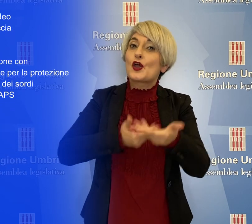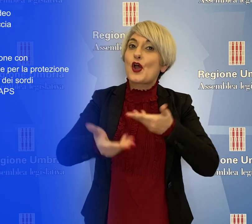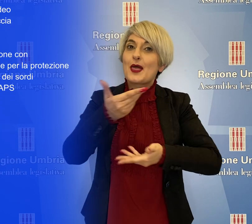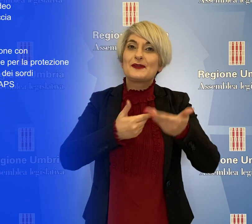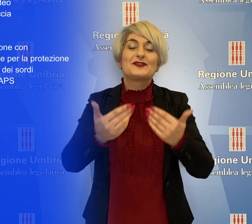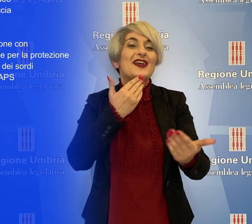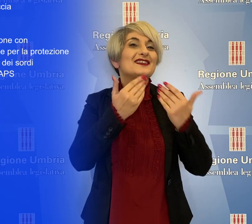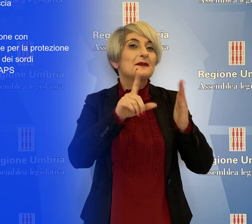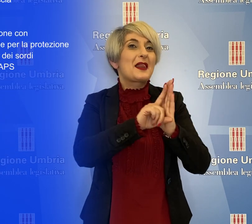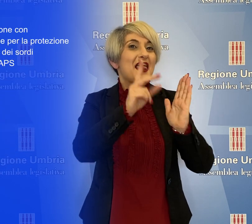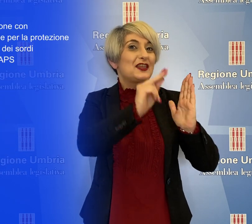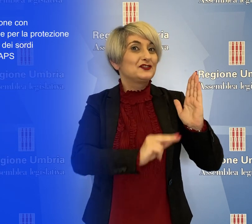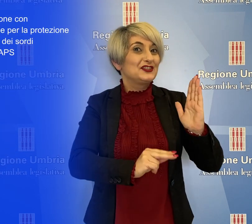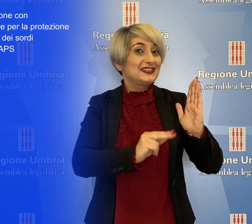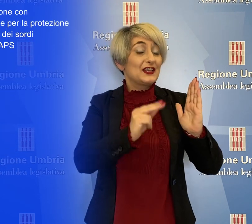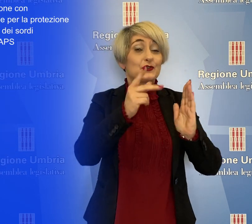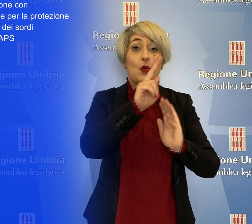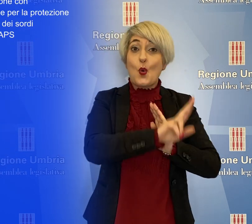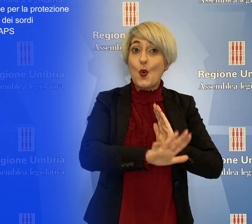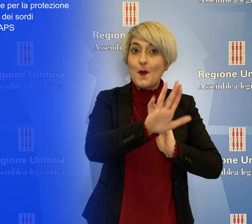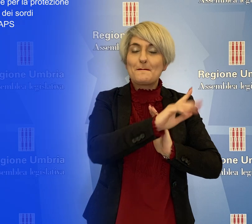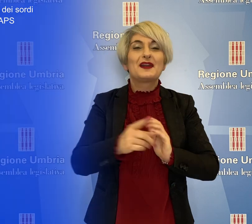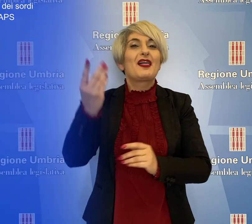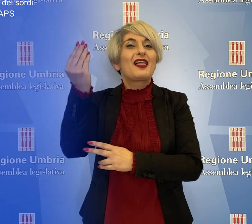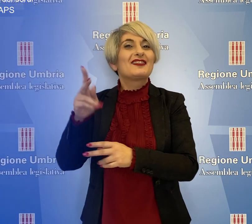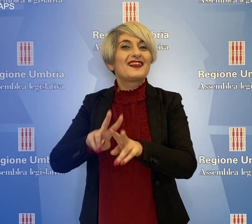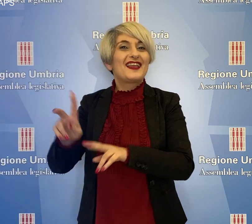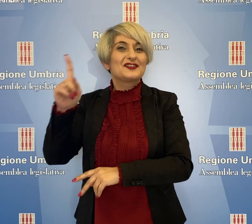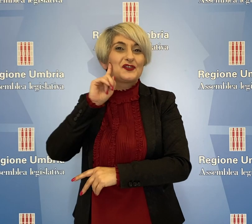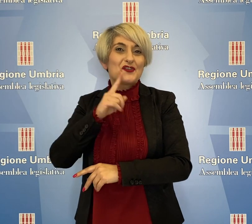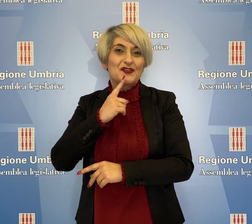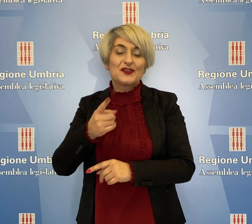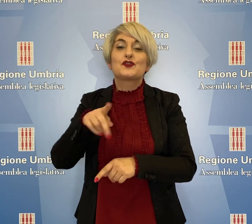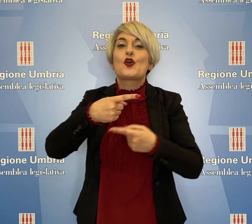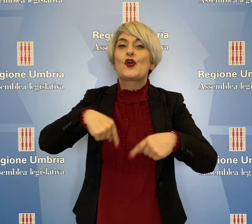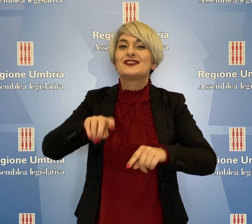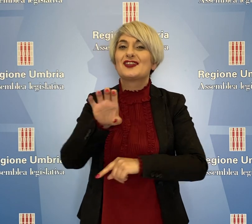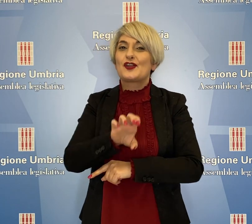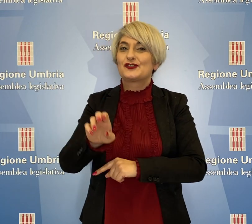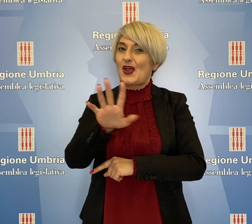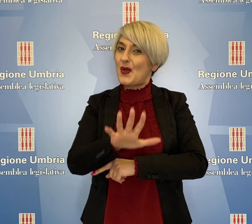legislativa dell'umbria e l'ente nazionale sordi consiglio regionale dell'umbria